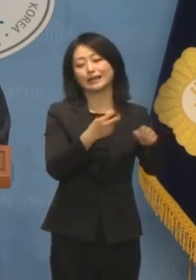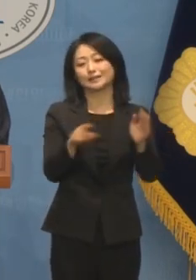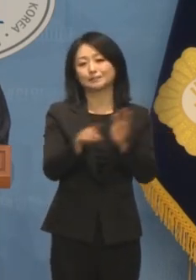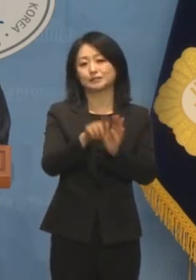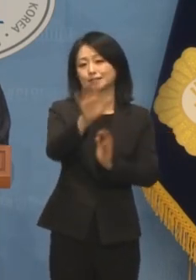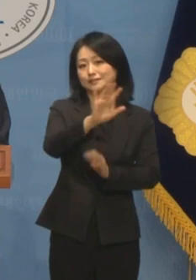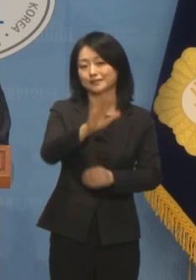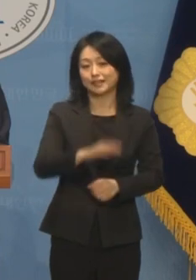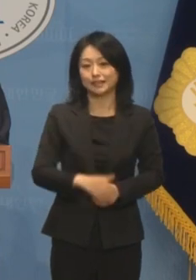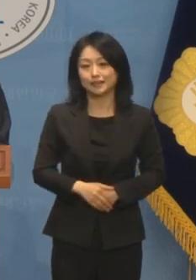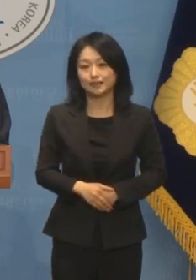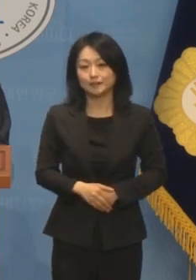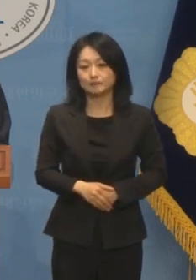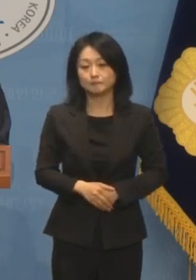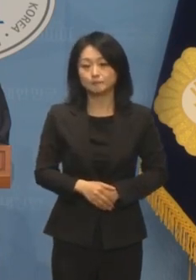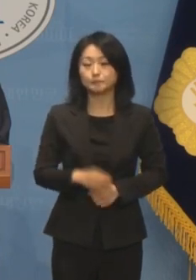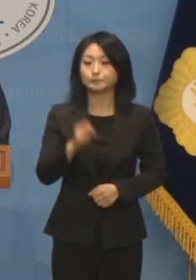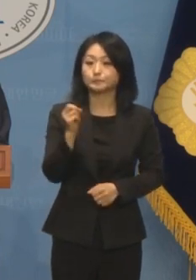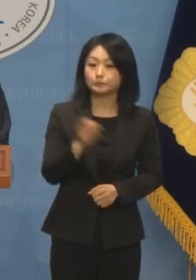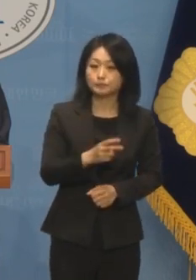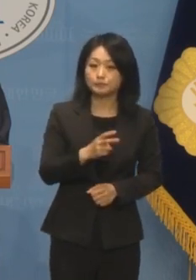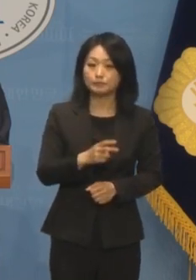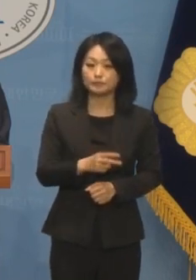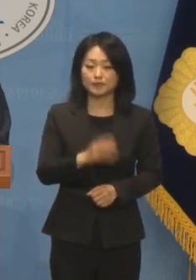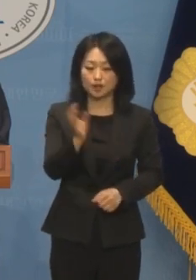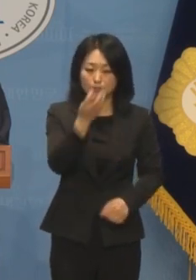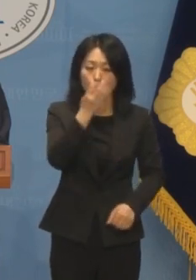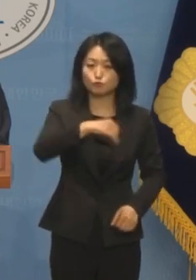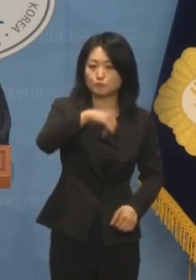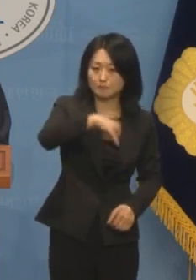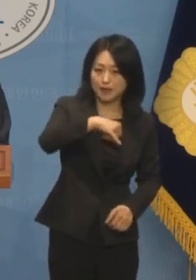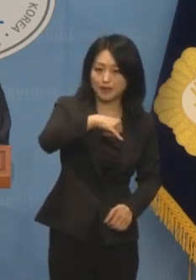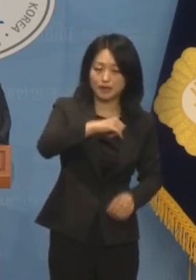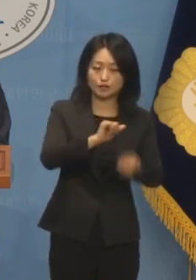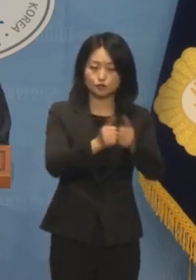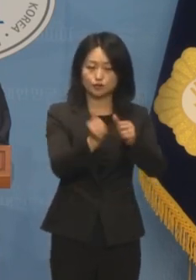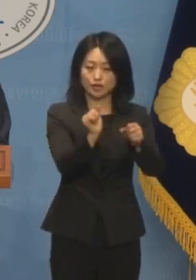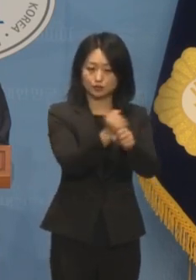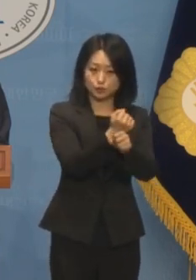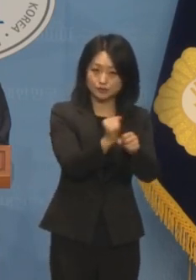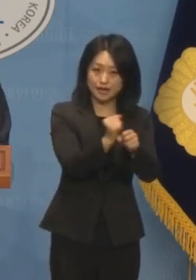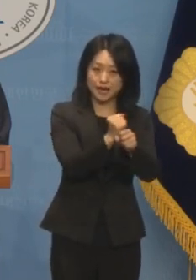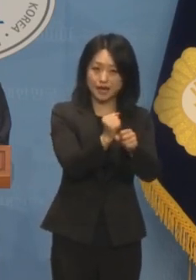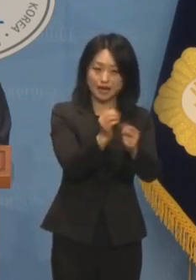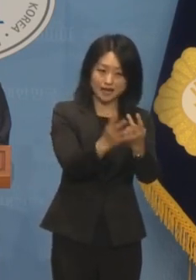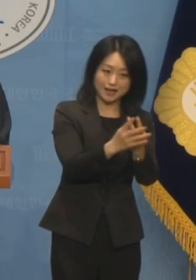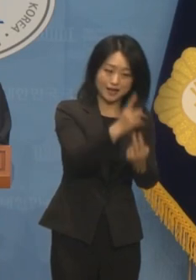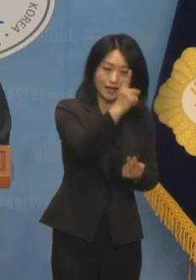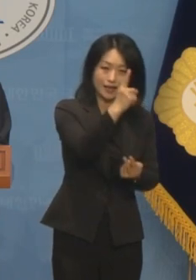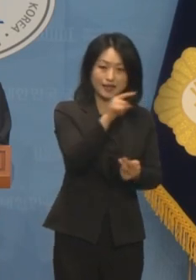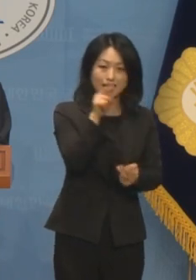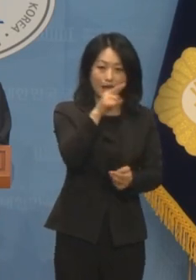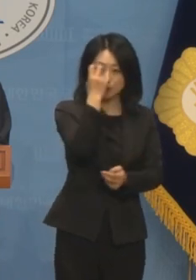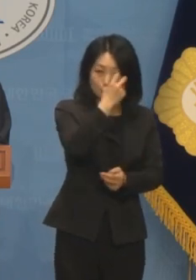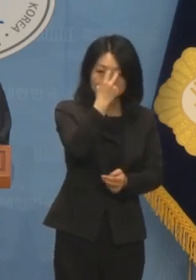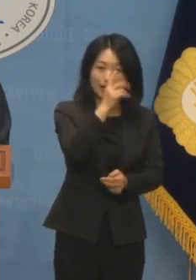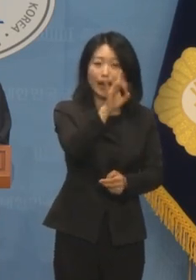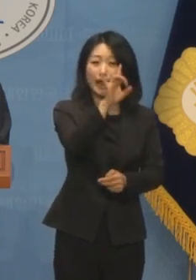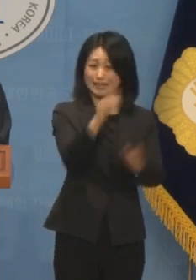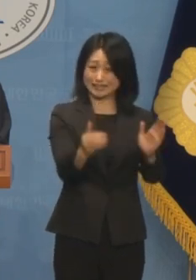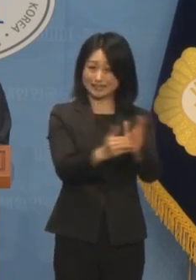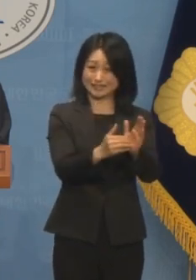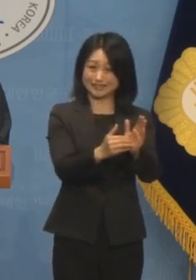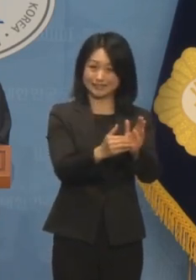없습니다. 더욱이 명품백과 주가 조작을 묶어 한 번 조사로 털겠다니